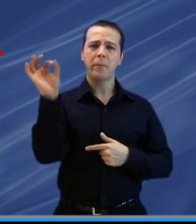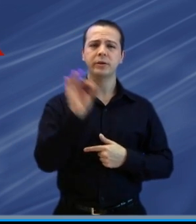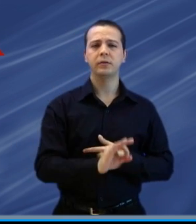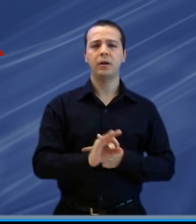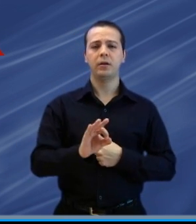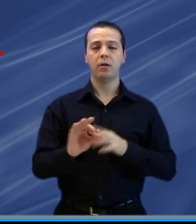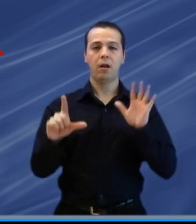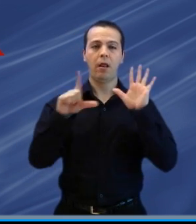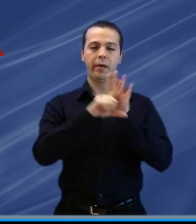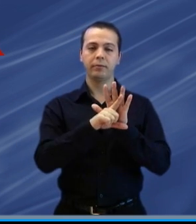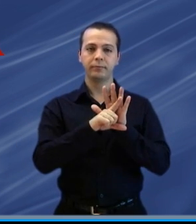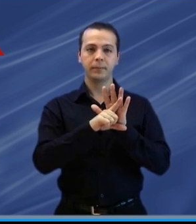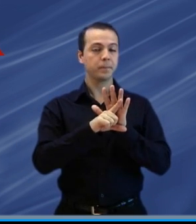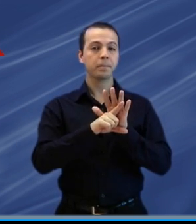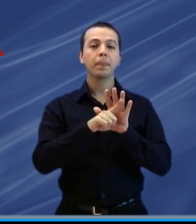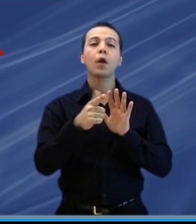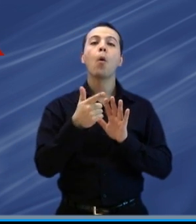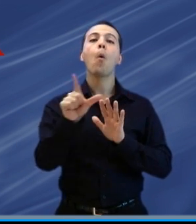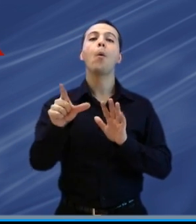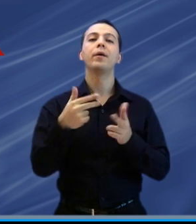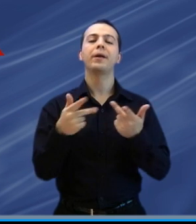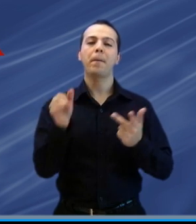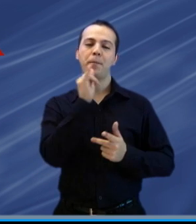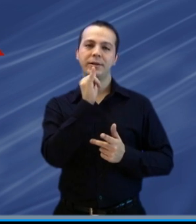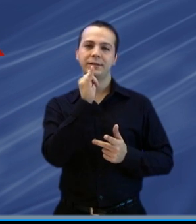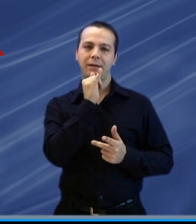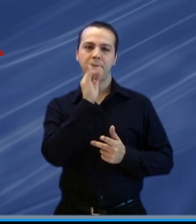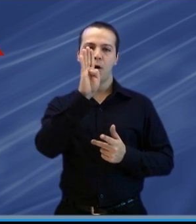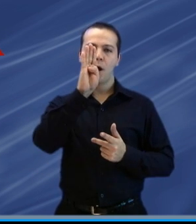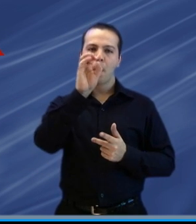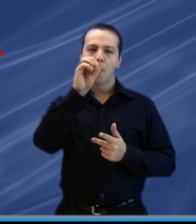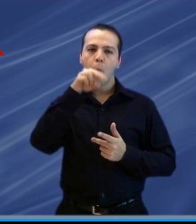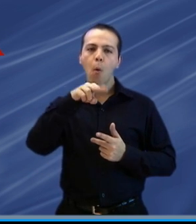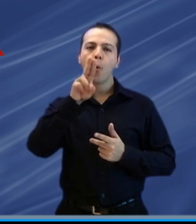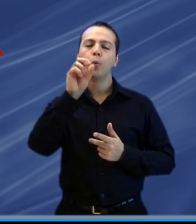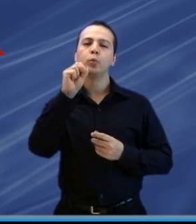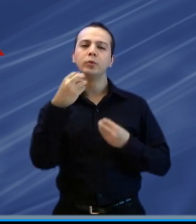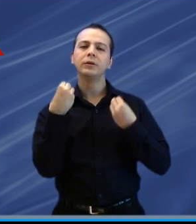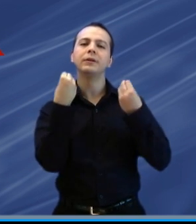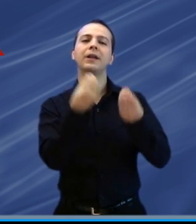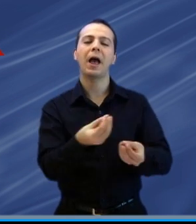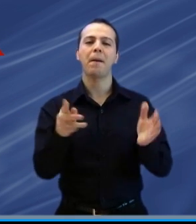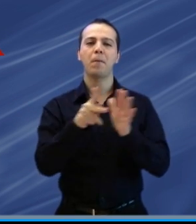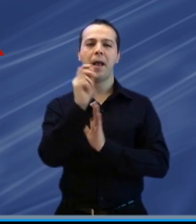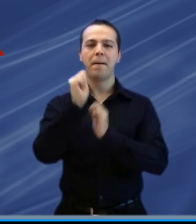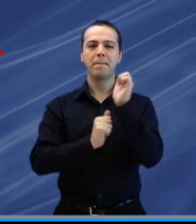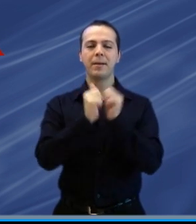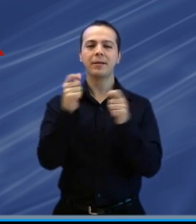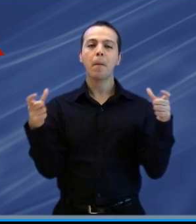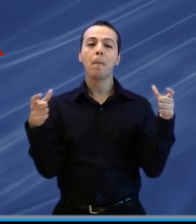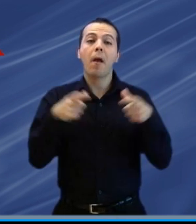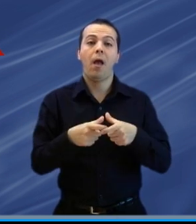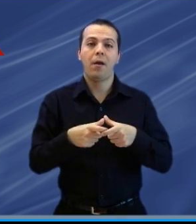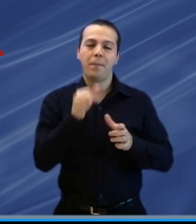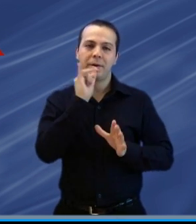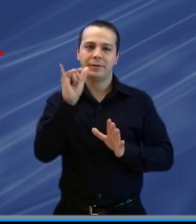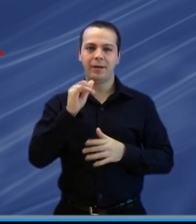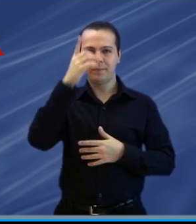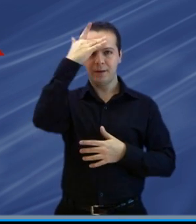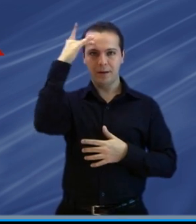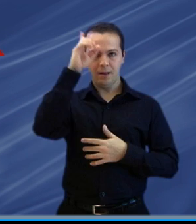deficiência, dessem um bônus para pequenas e médias empresas para contratarem pessoas com